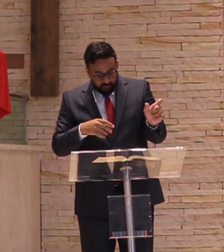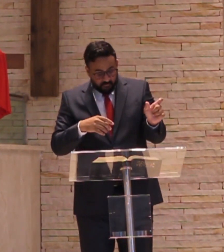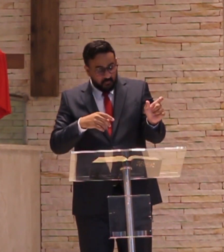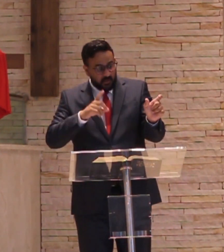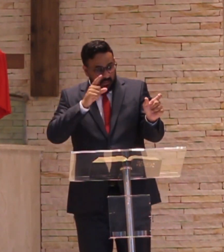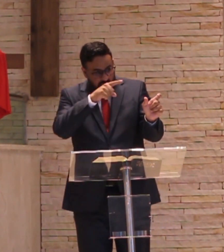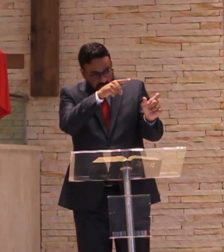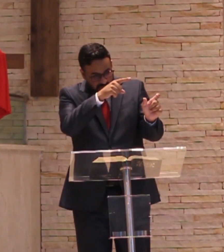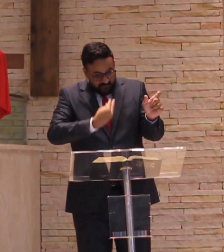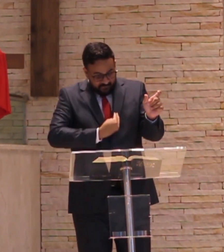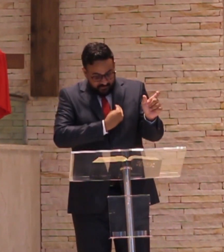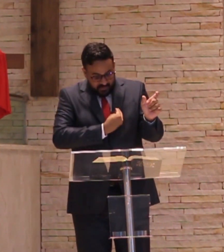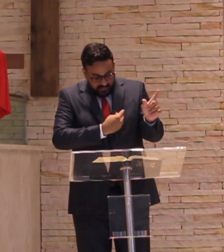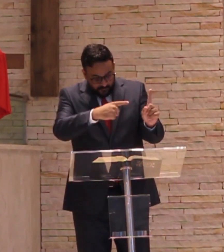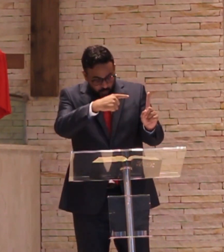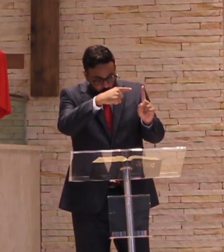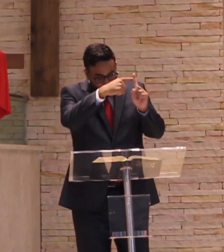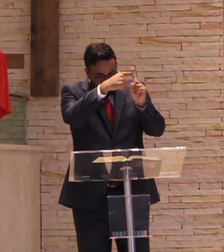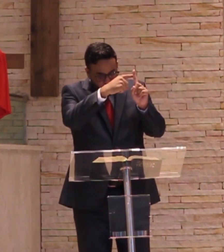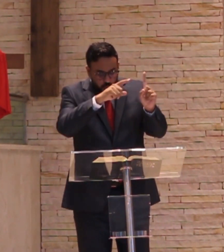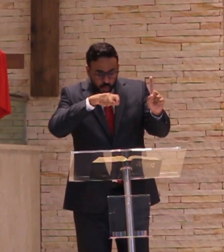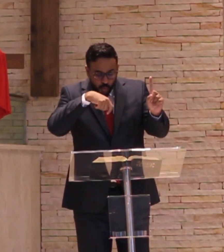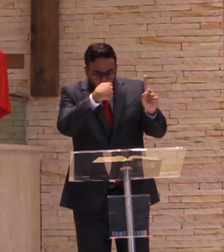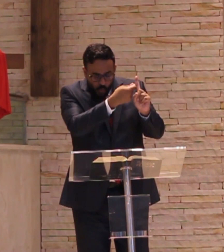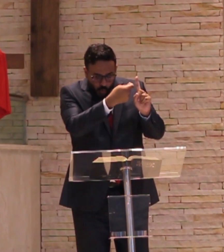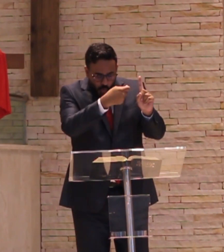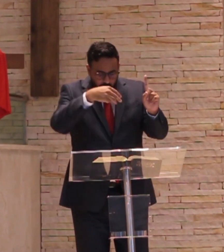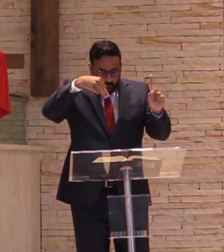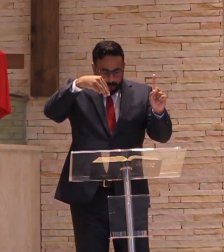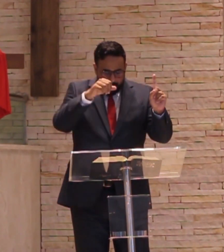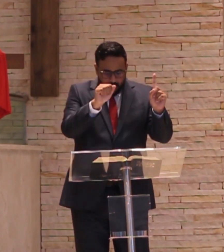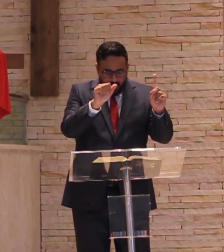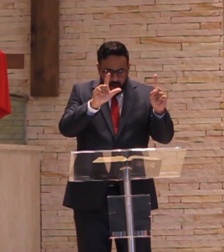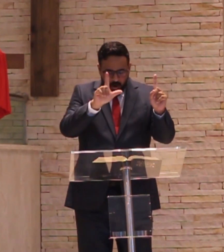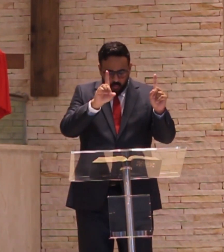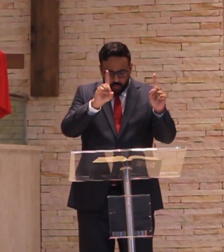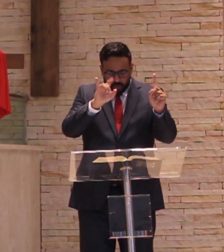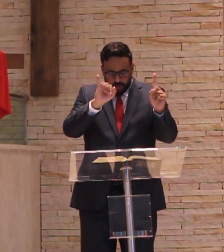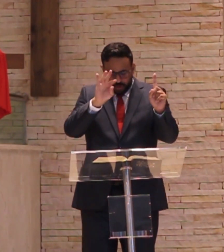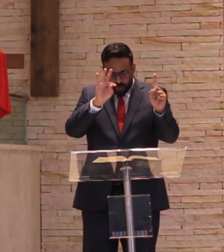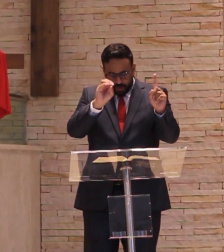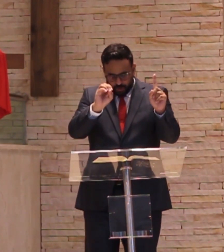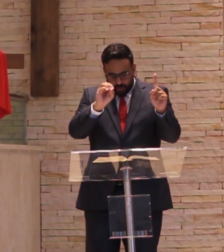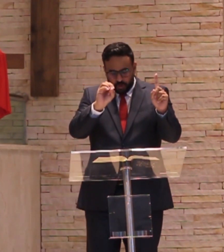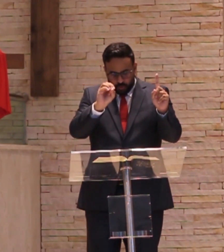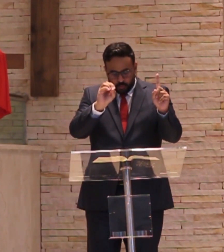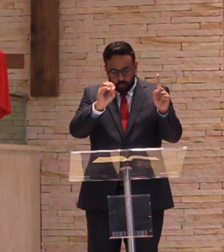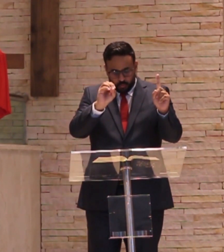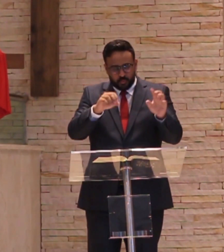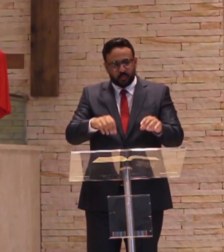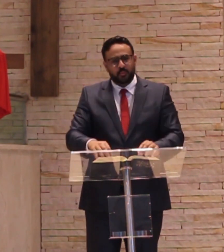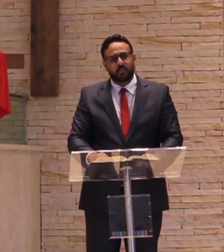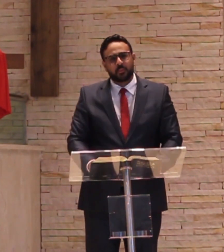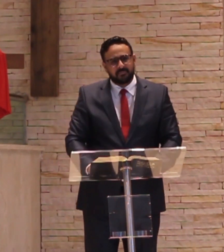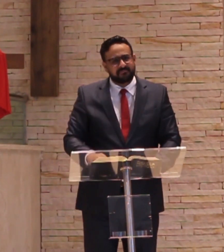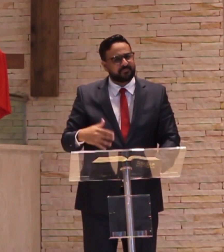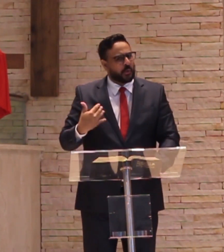porque está escrito: maldito todo aquele que for pendurado